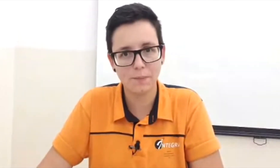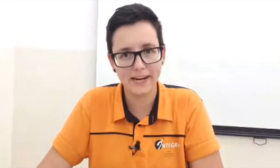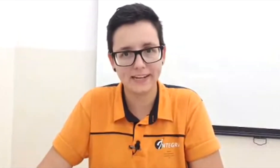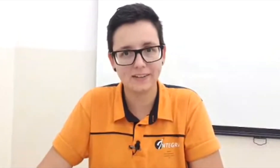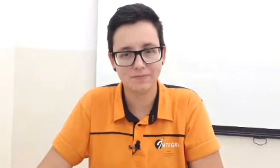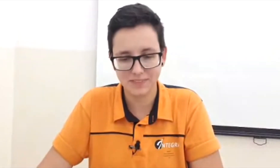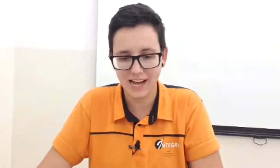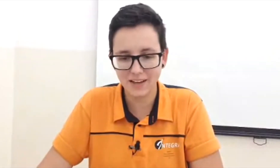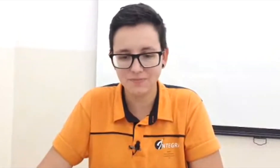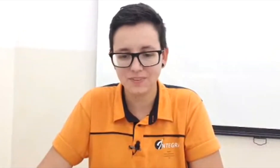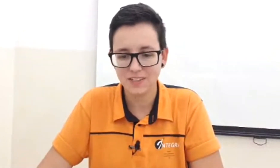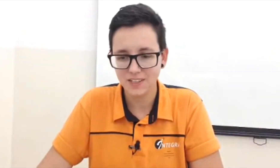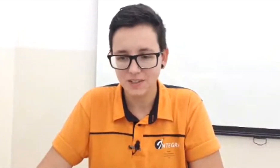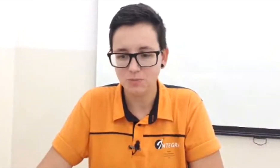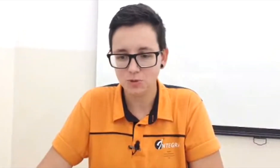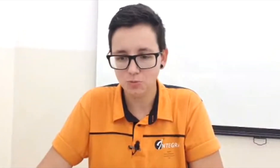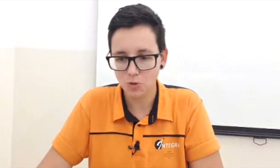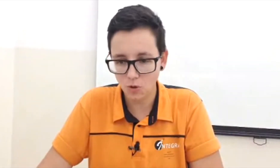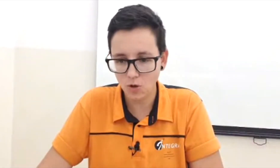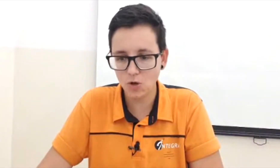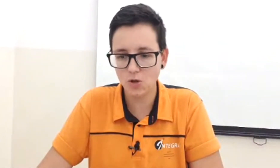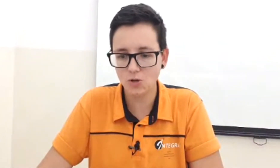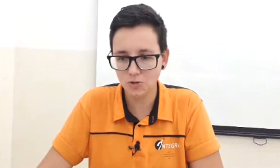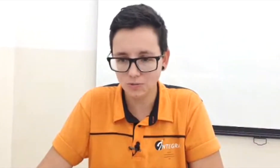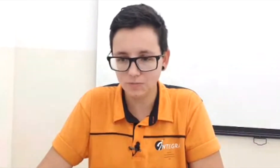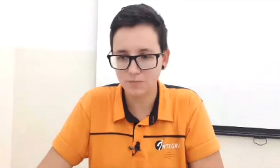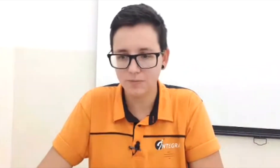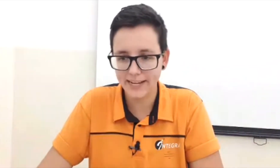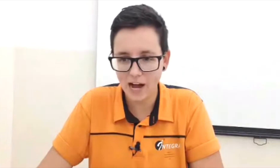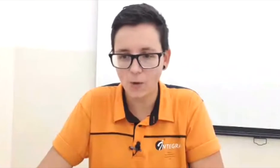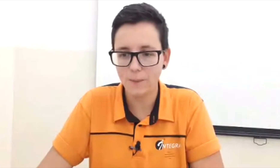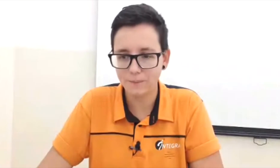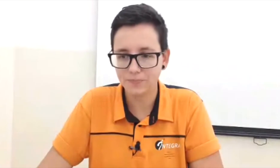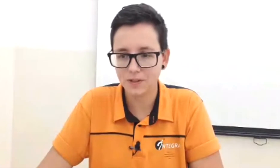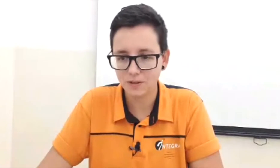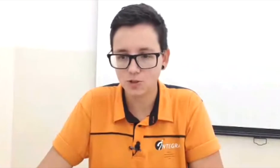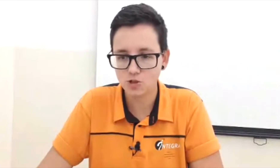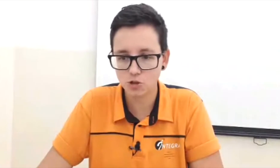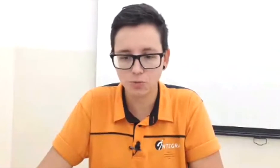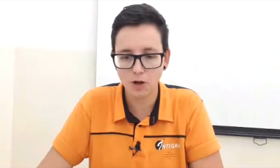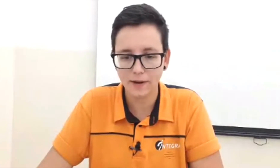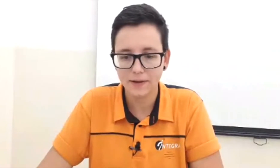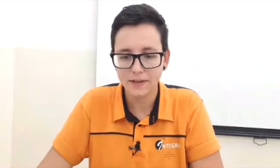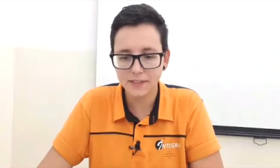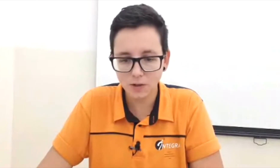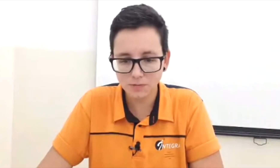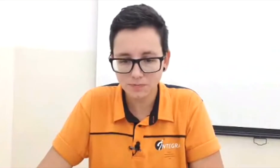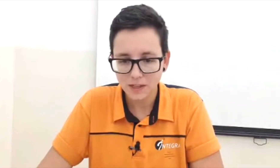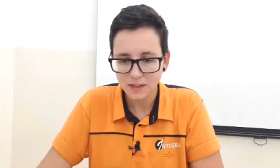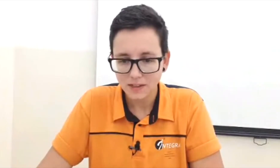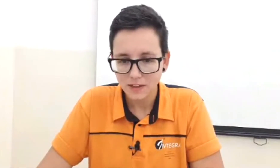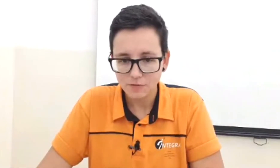compreenda, tá? Muito bom, legal, show de bola. Então, vamos